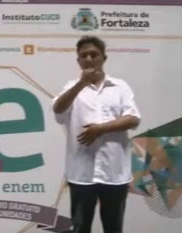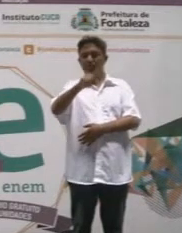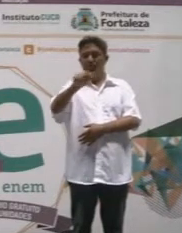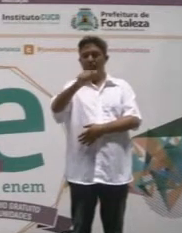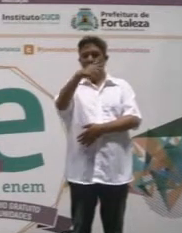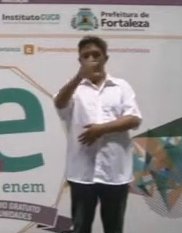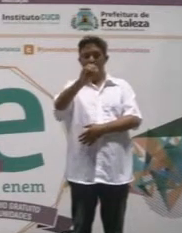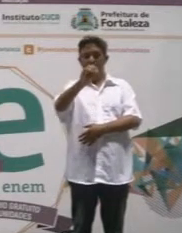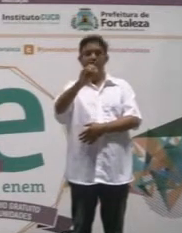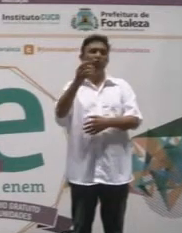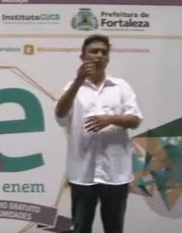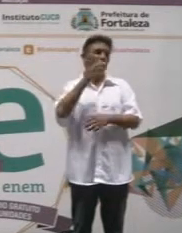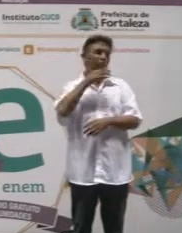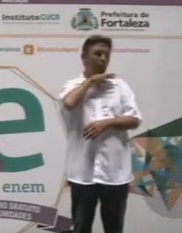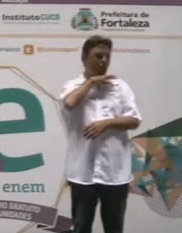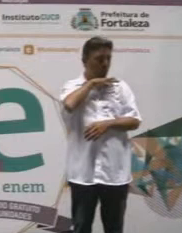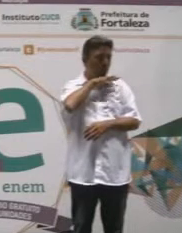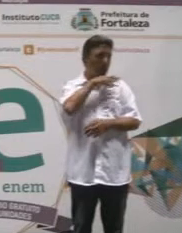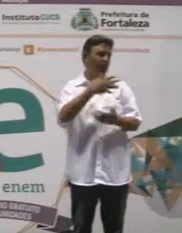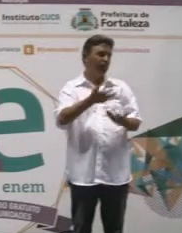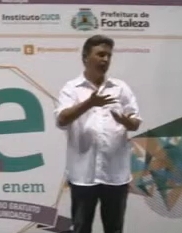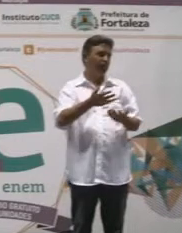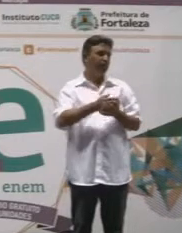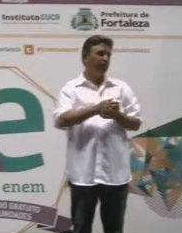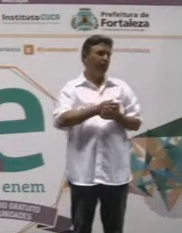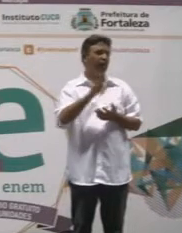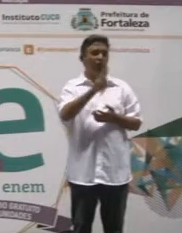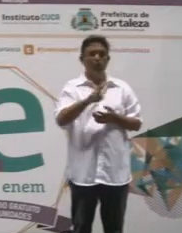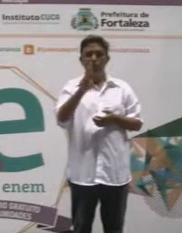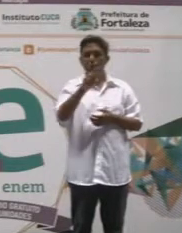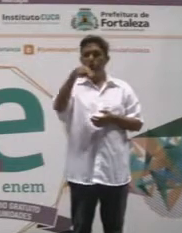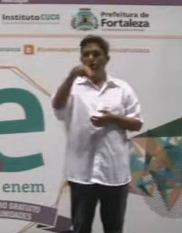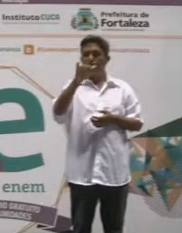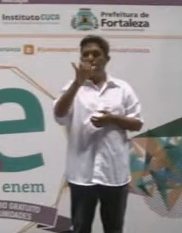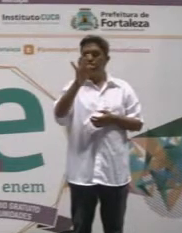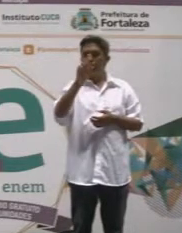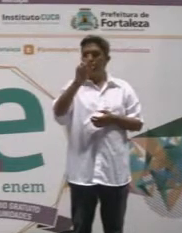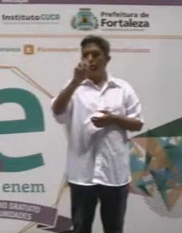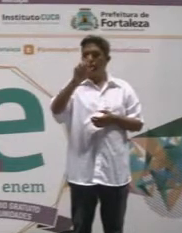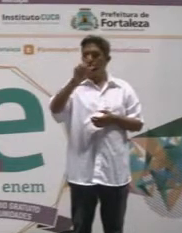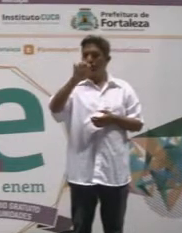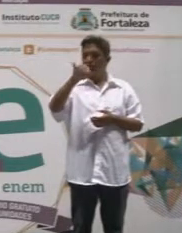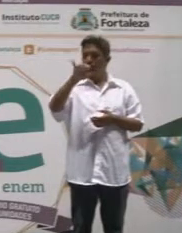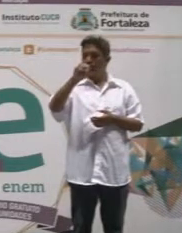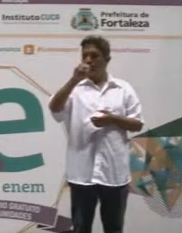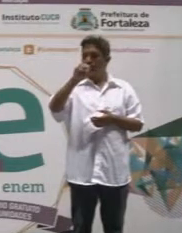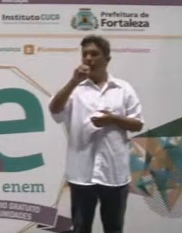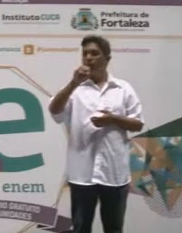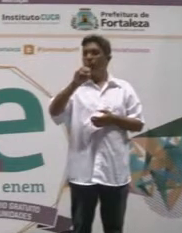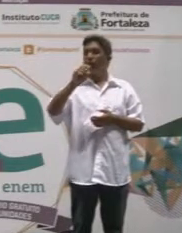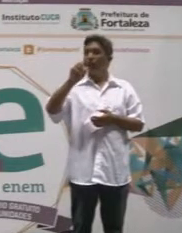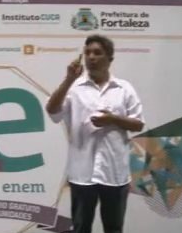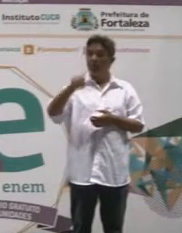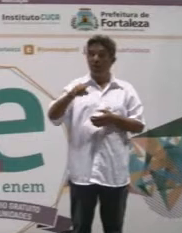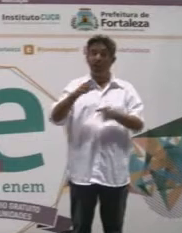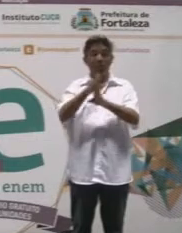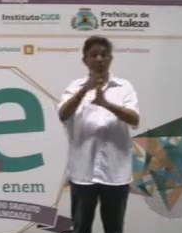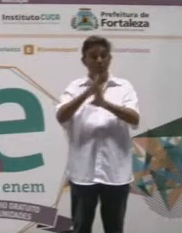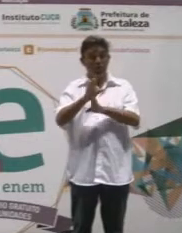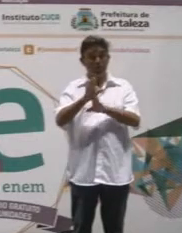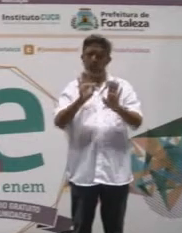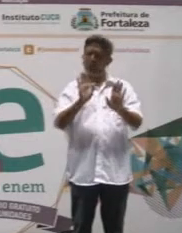Então esse uso excessivo é ruim. A utilização de nitrogênio em larga escala é